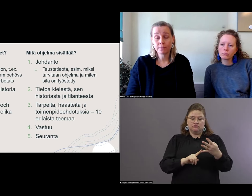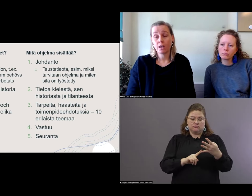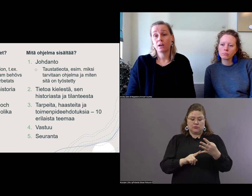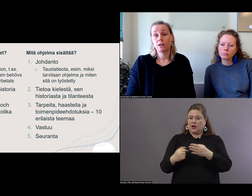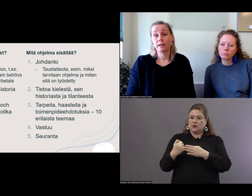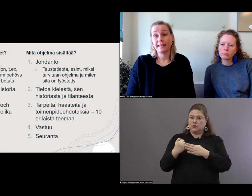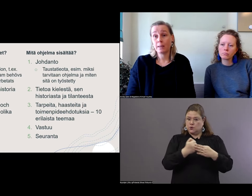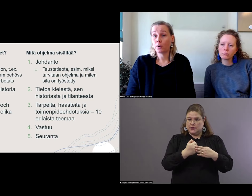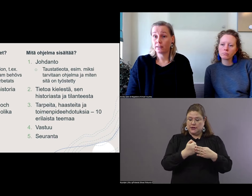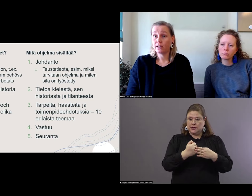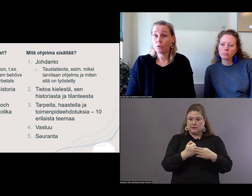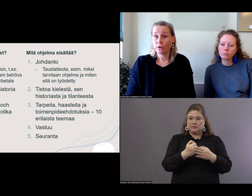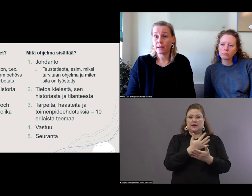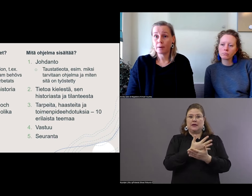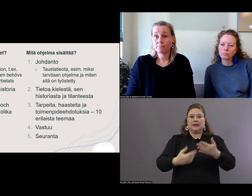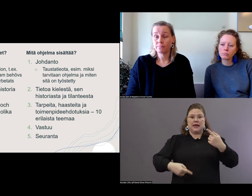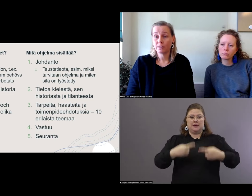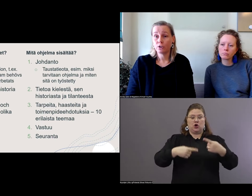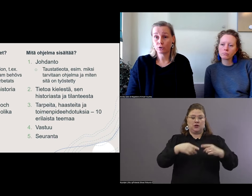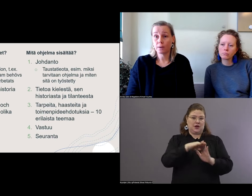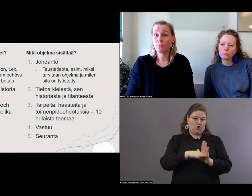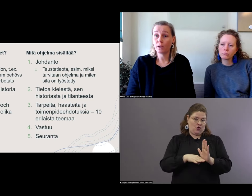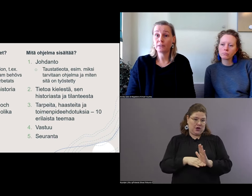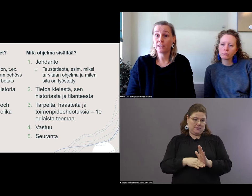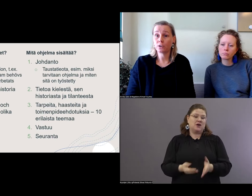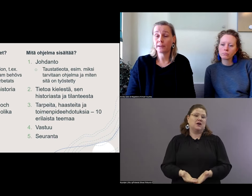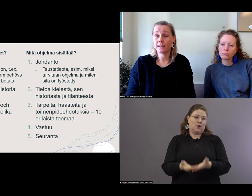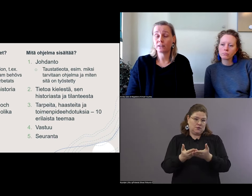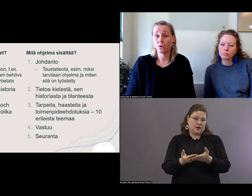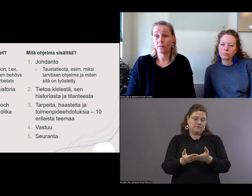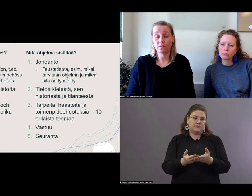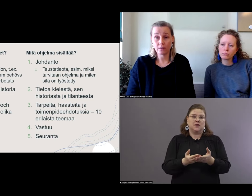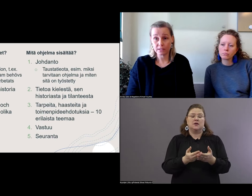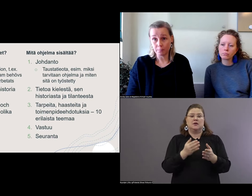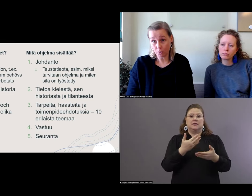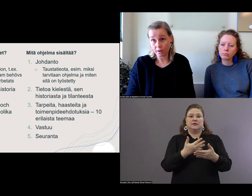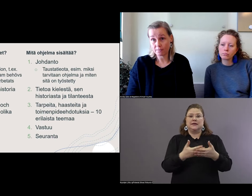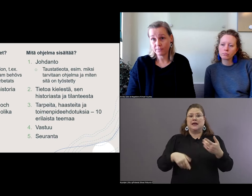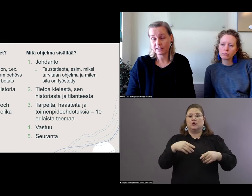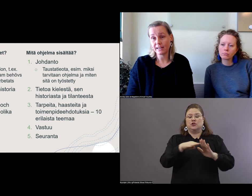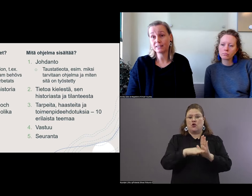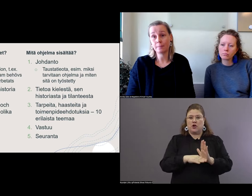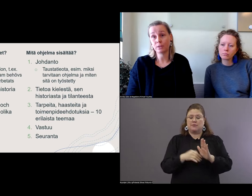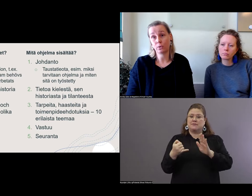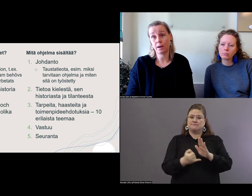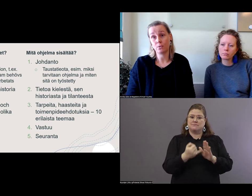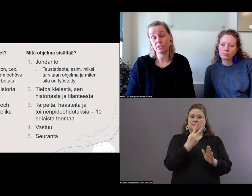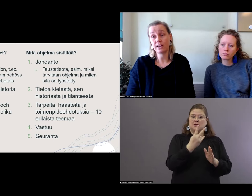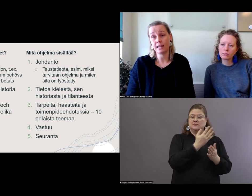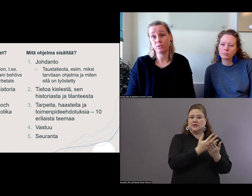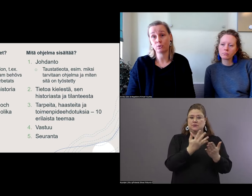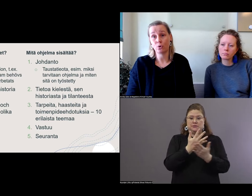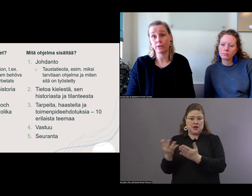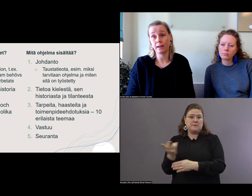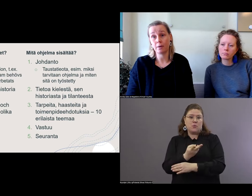tukena kielipoliittinen ohjelma, jossa molemmat viittomakielet ovat vahvasti mukana, ja sieltä saamme tukea myös